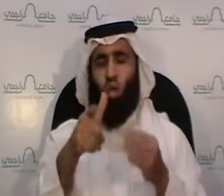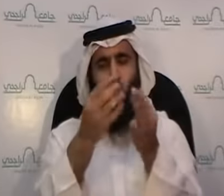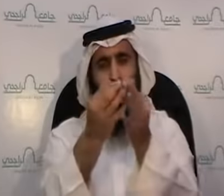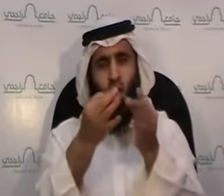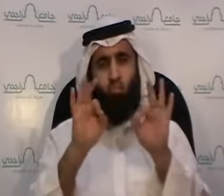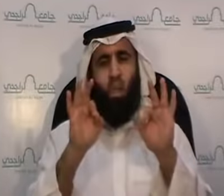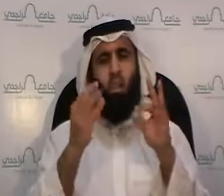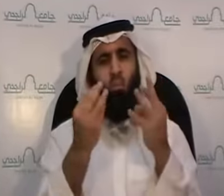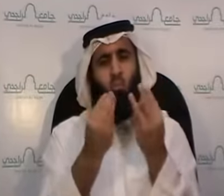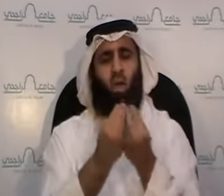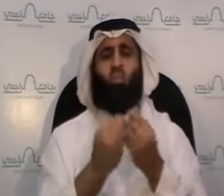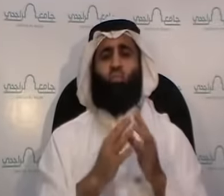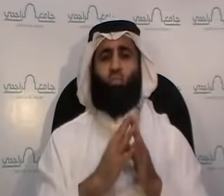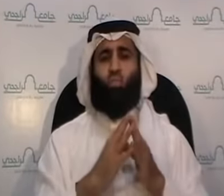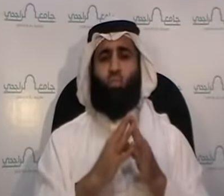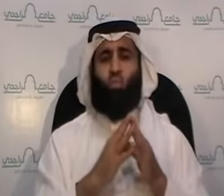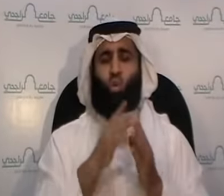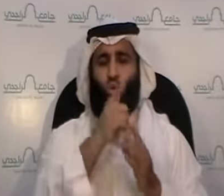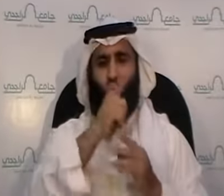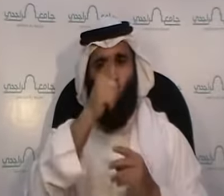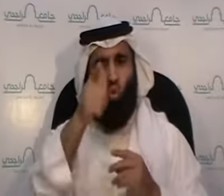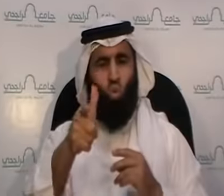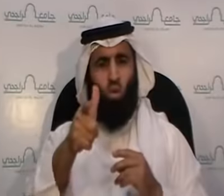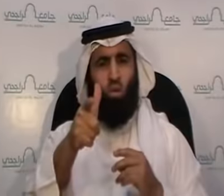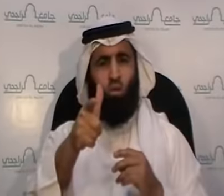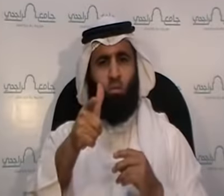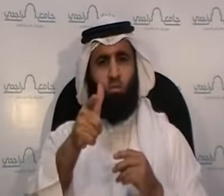متكاثرة على ذم تلك الجرائم